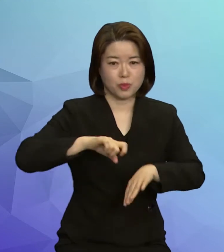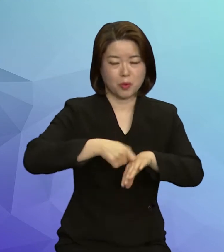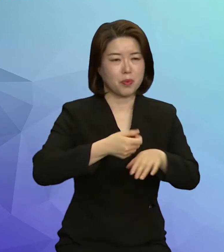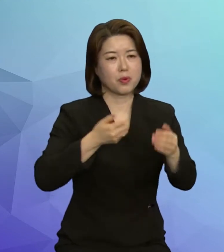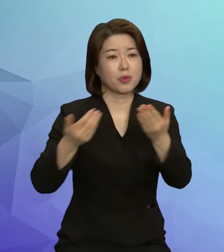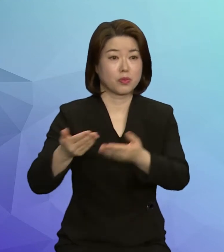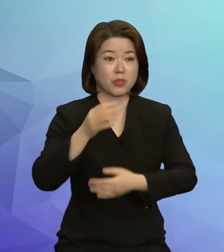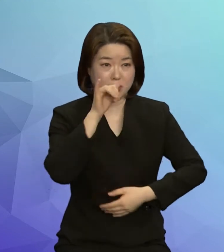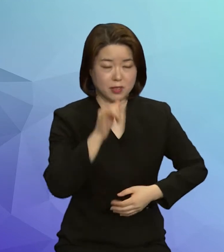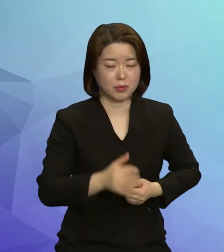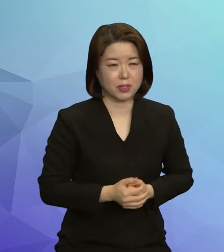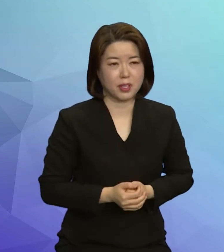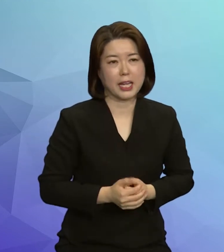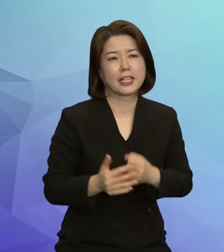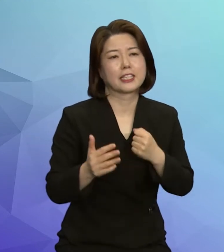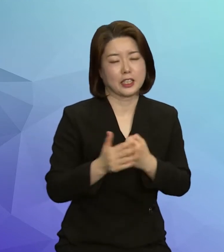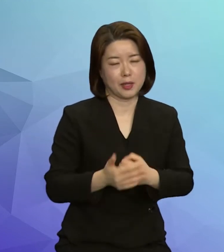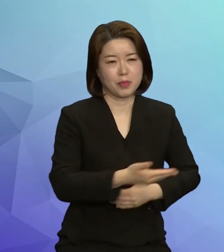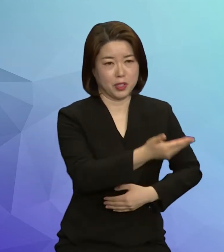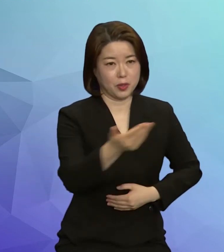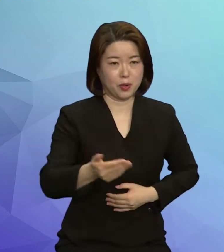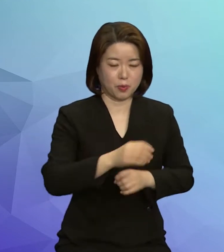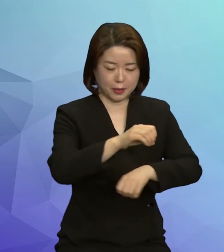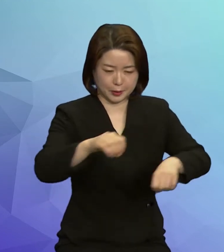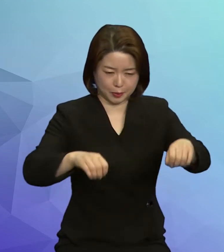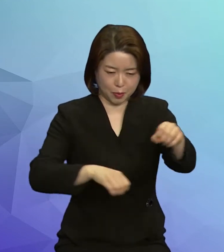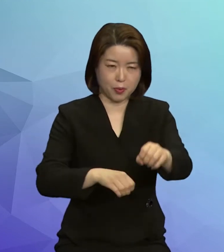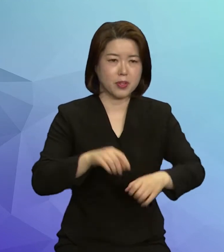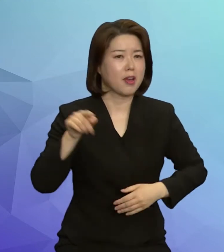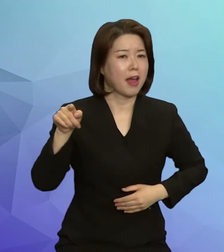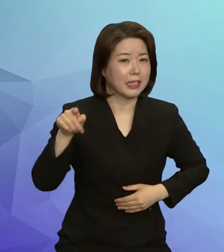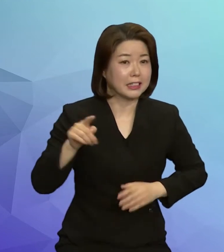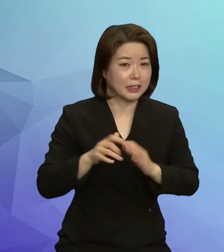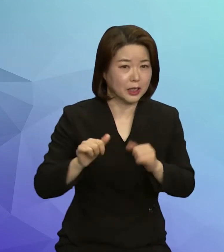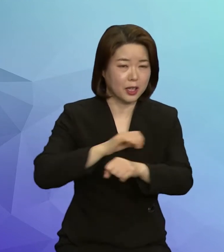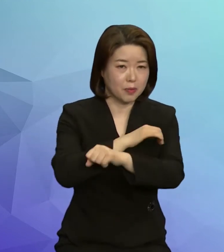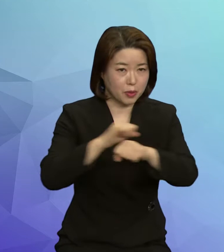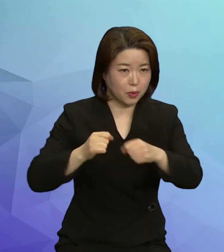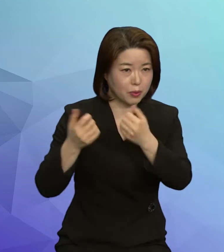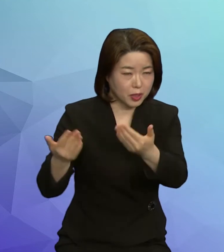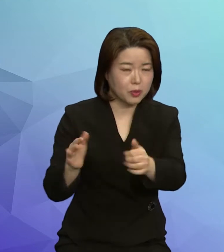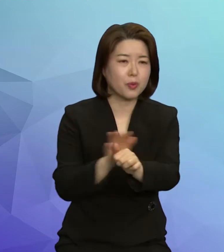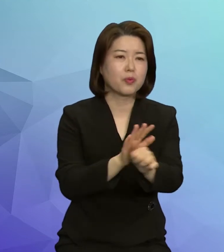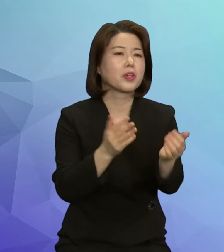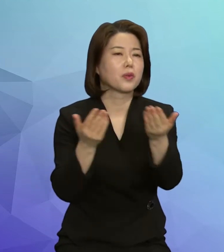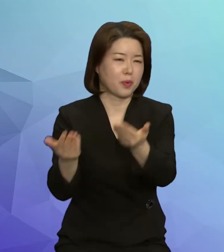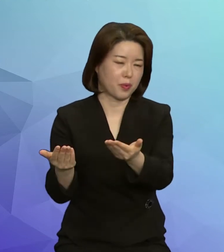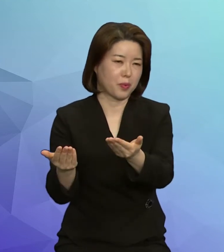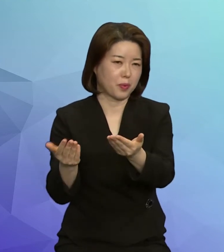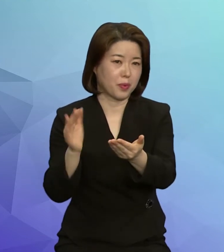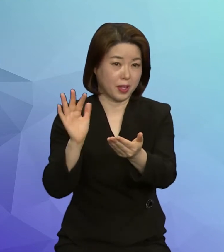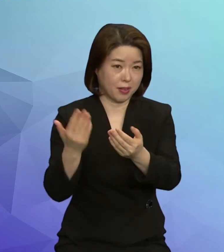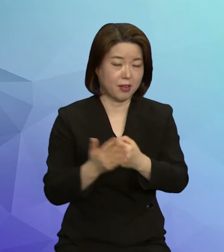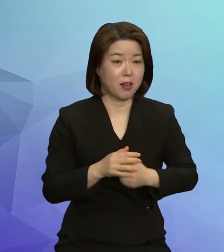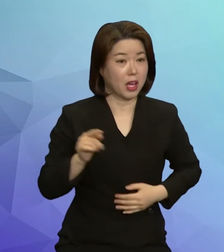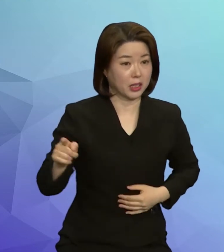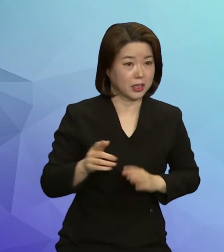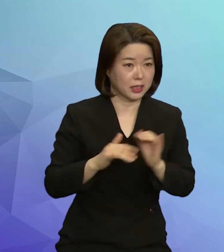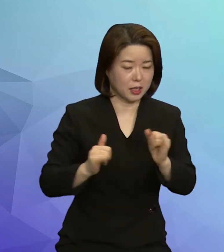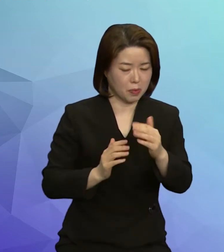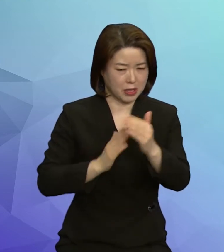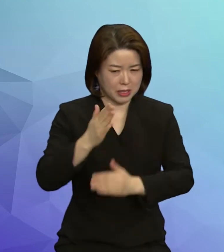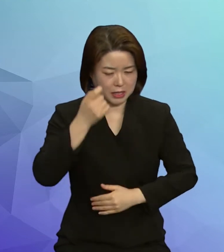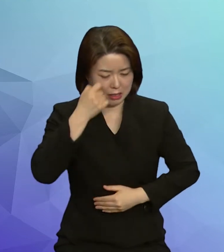충분한 벌을 내렸습니다. 그러니 여러분은 도리어 그를 용서해 주고 위로해 주어야 합니다.